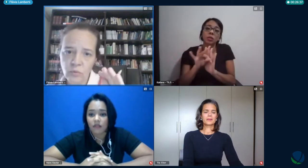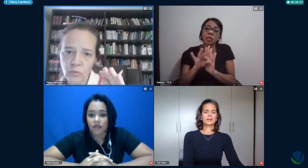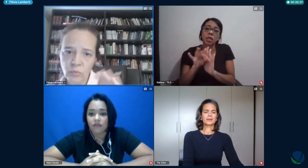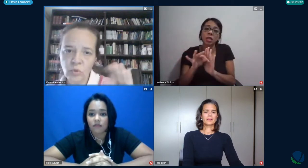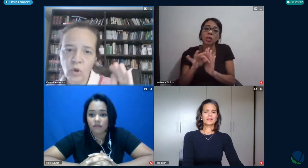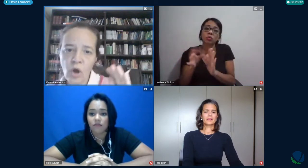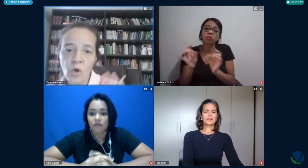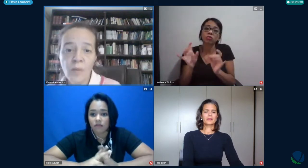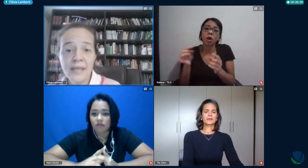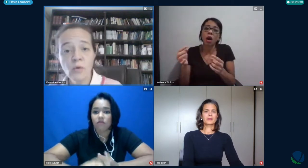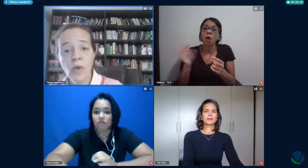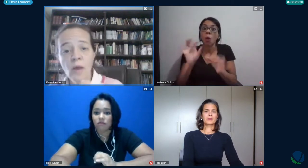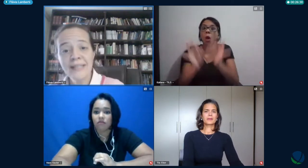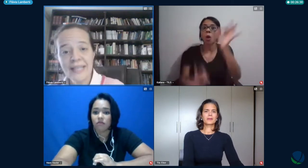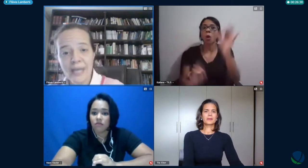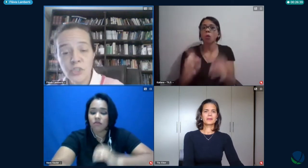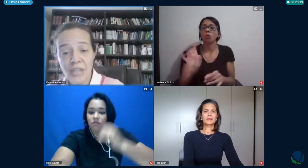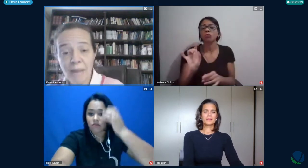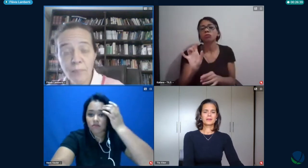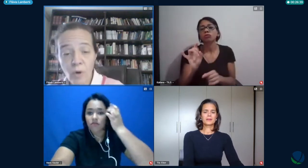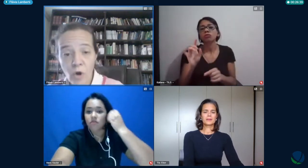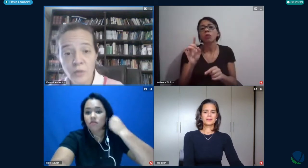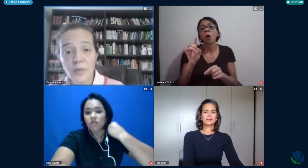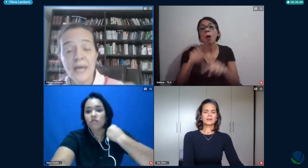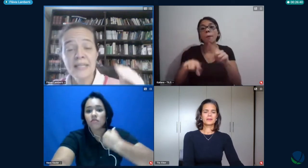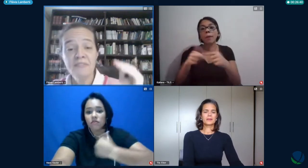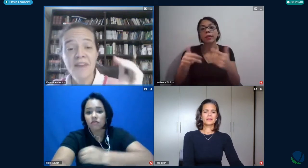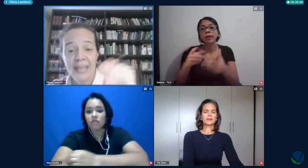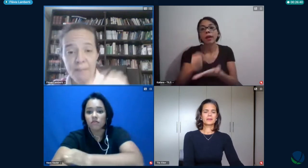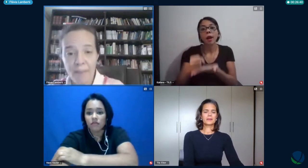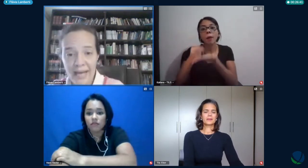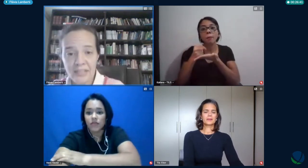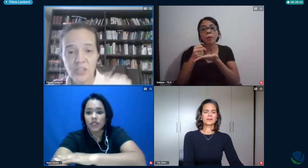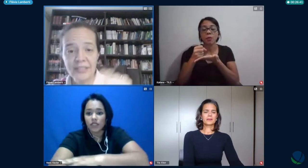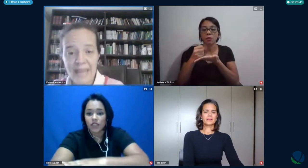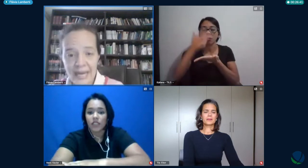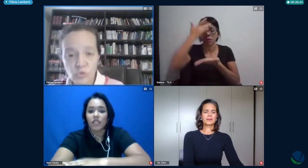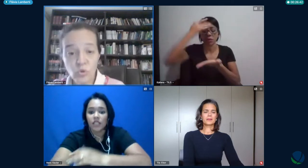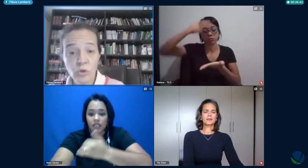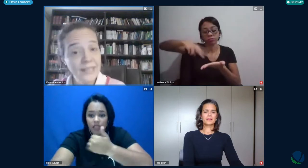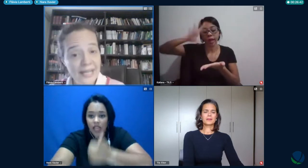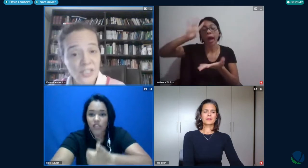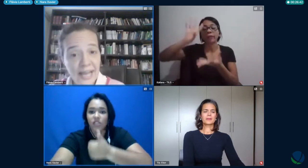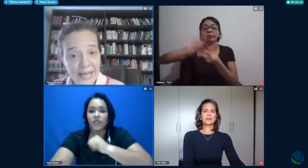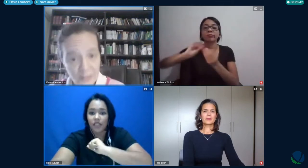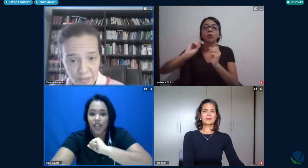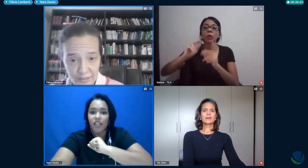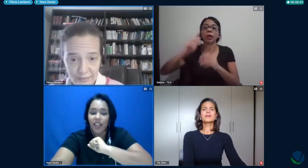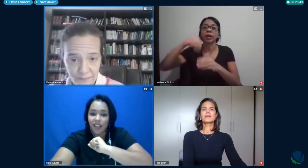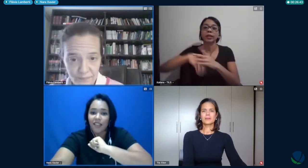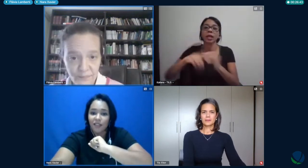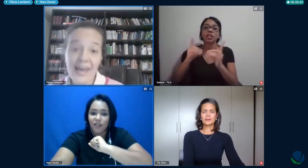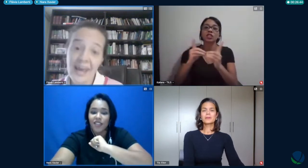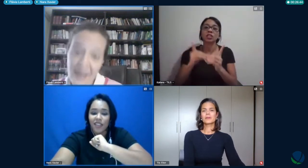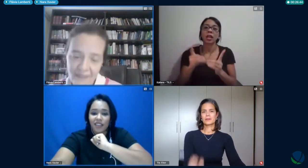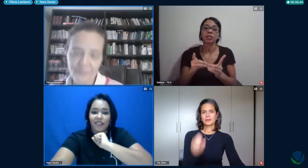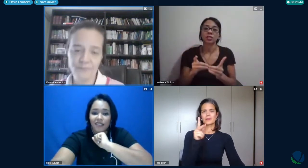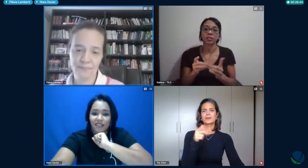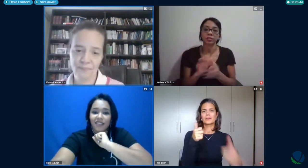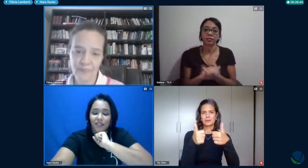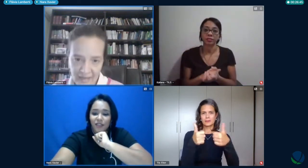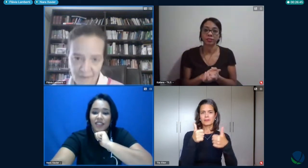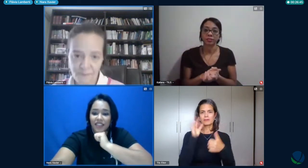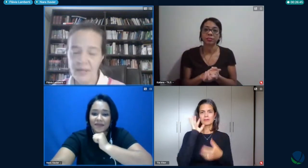nada muito longo, mas é um material de apoio que faria parte da sua unidade didática.